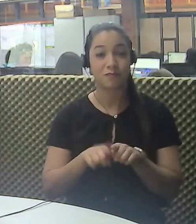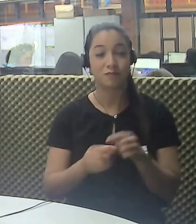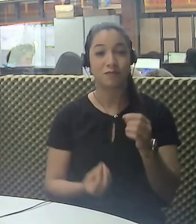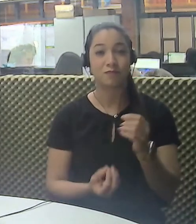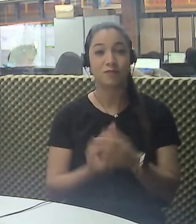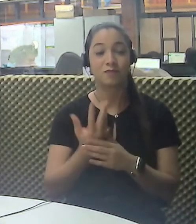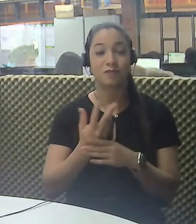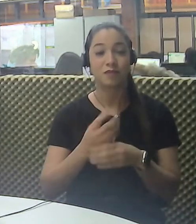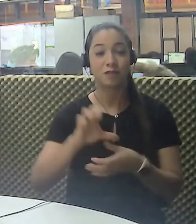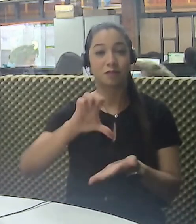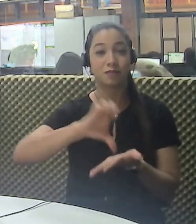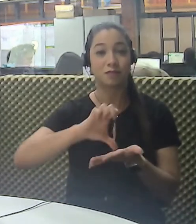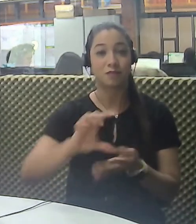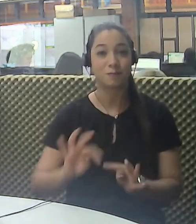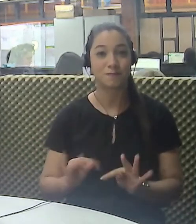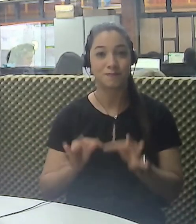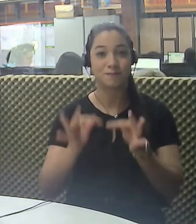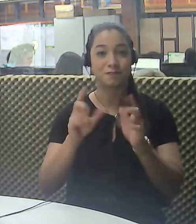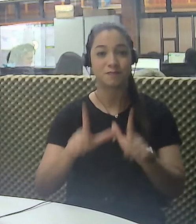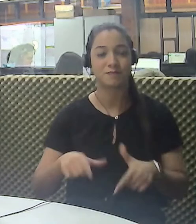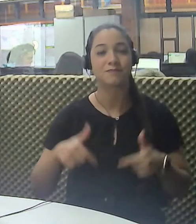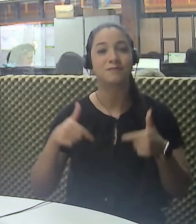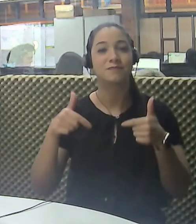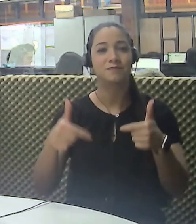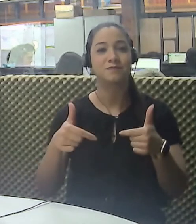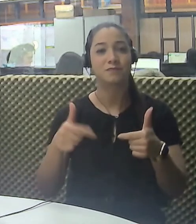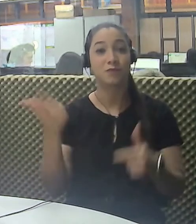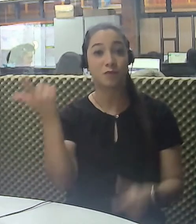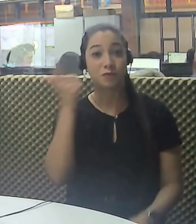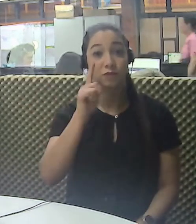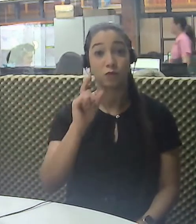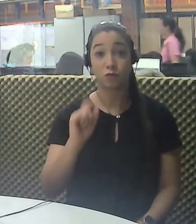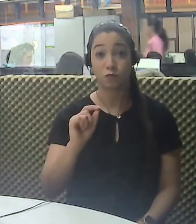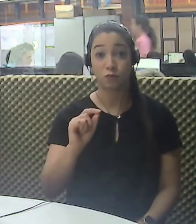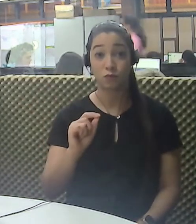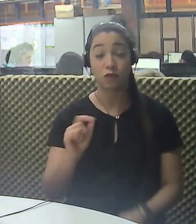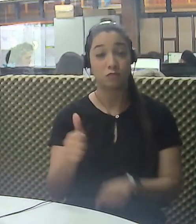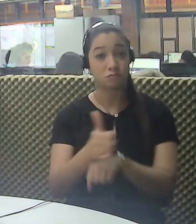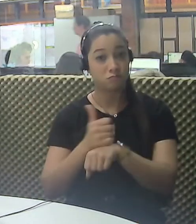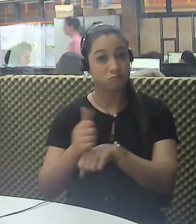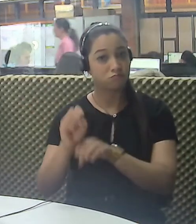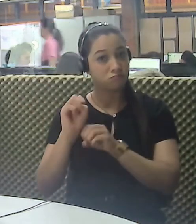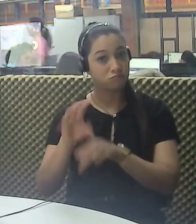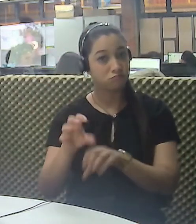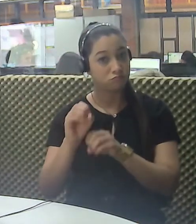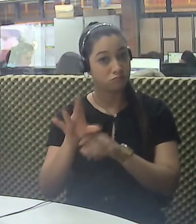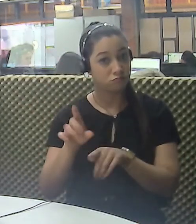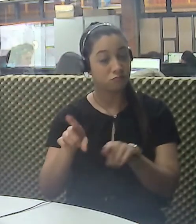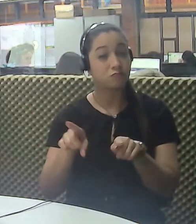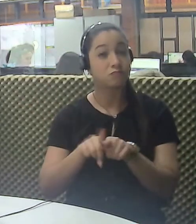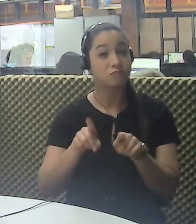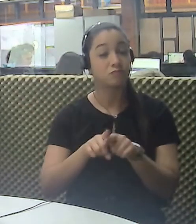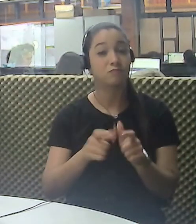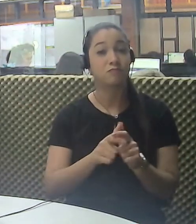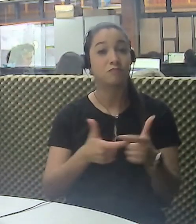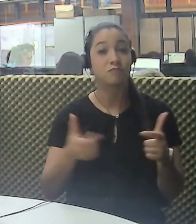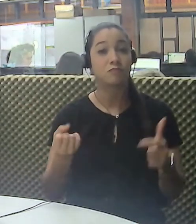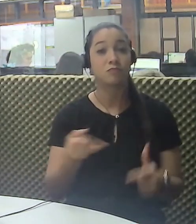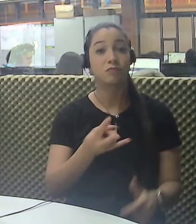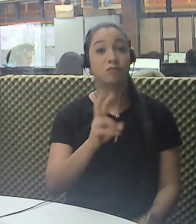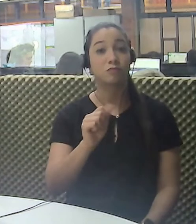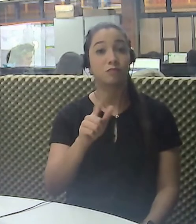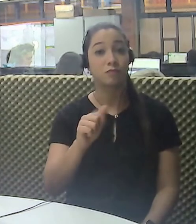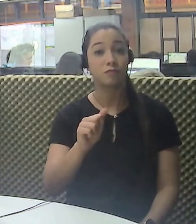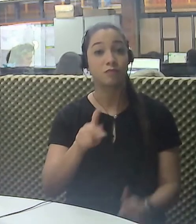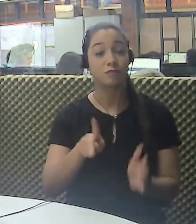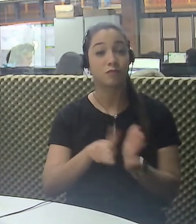centros de tecnologia. As ações vão possibilitar não só aprimorar o ensino ofertado, como ampliar o número de vagas na